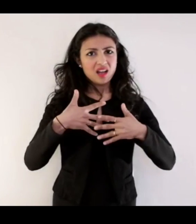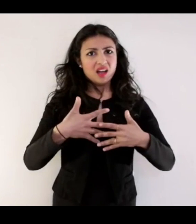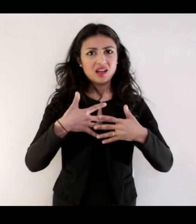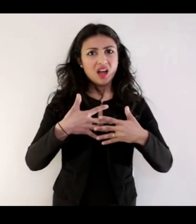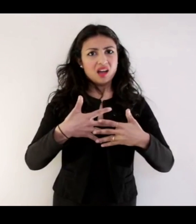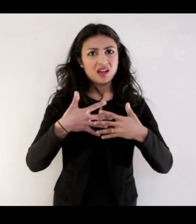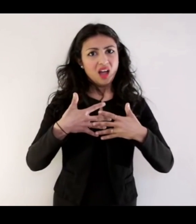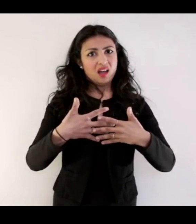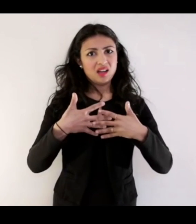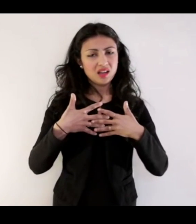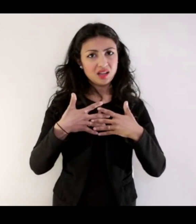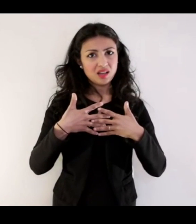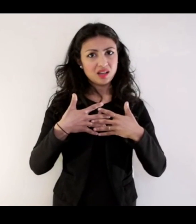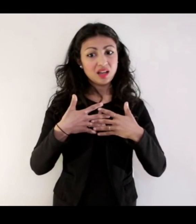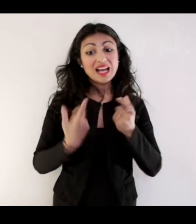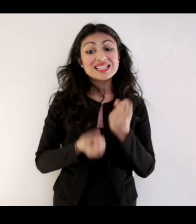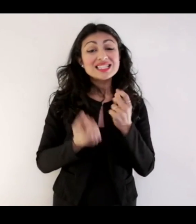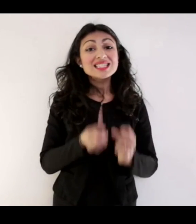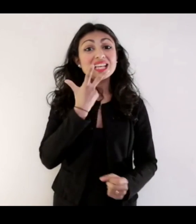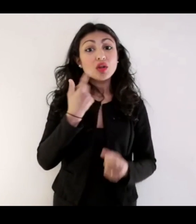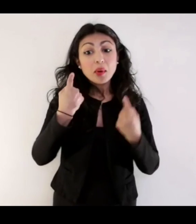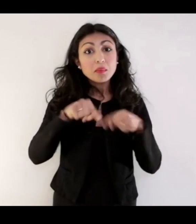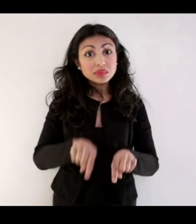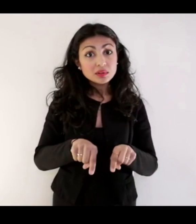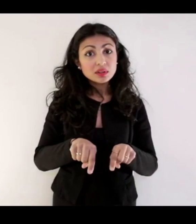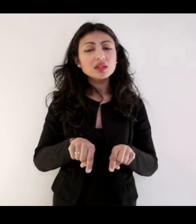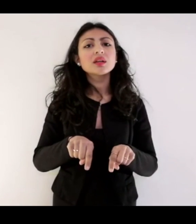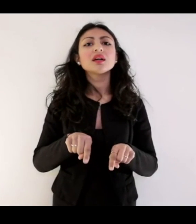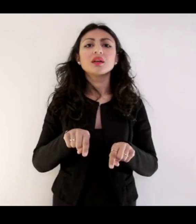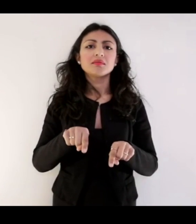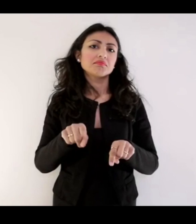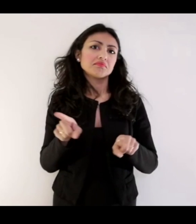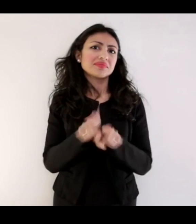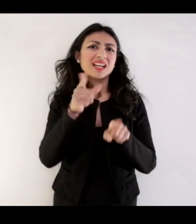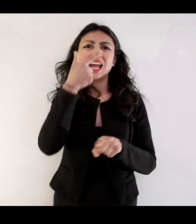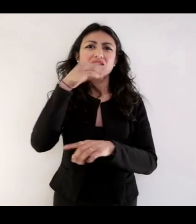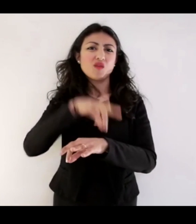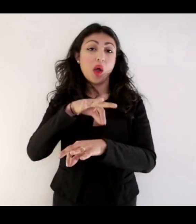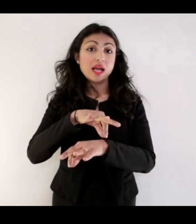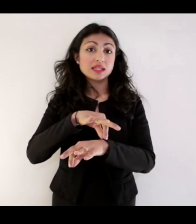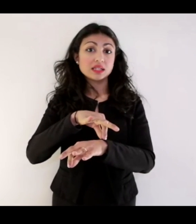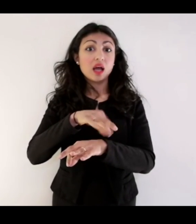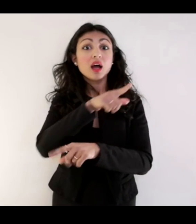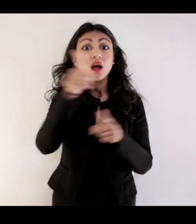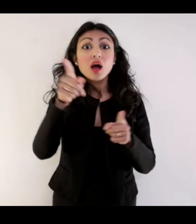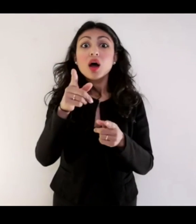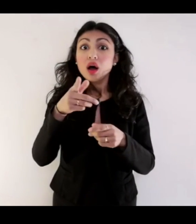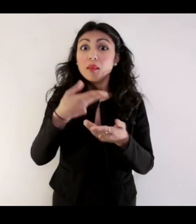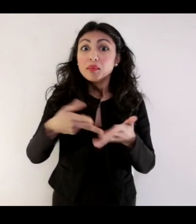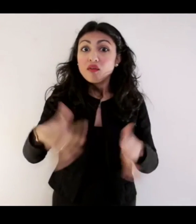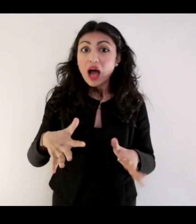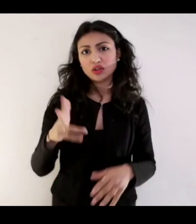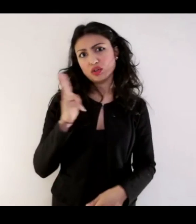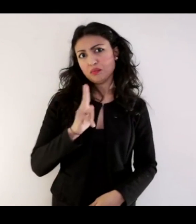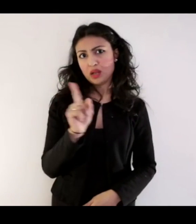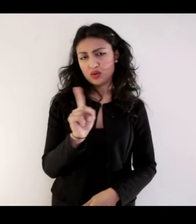fare fatica a respirare, il respiro frequente, tutti i sintomi che possiamo immaginare siano quelli dell'influenza, se mai